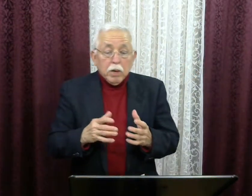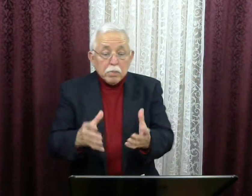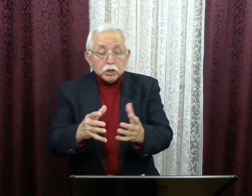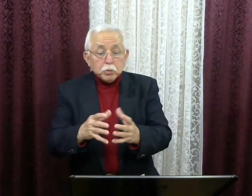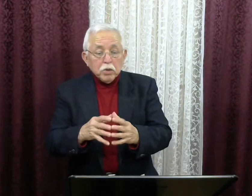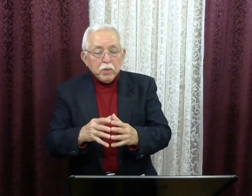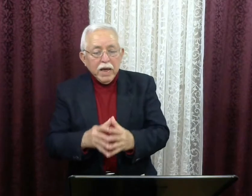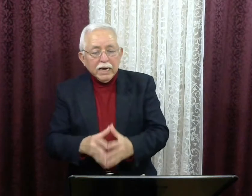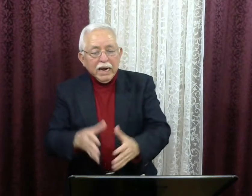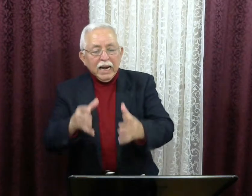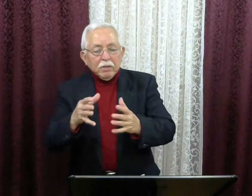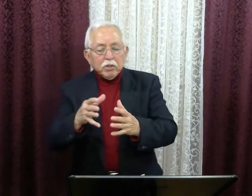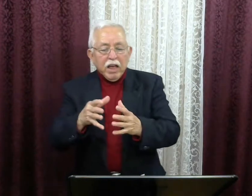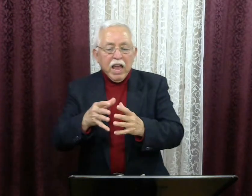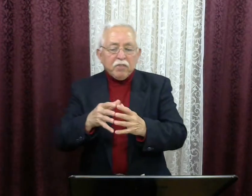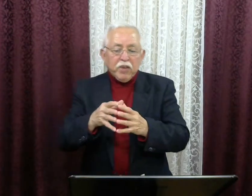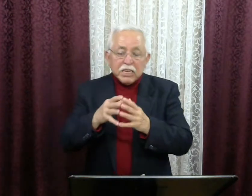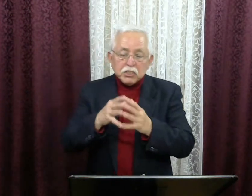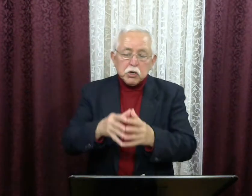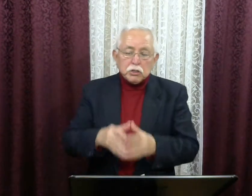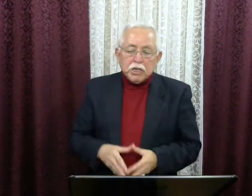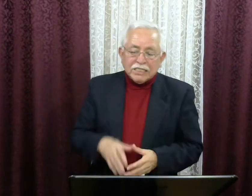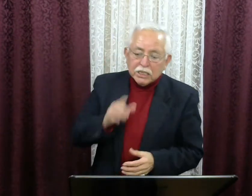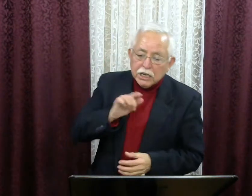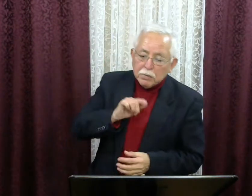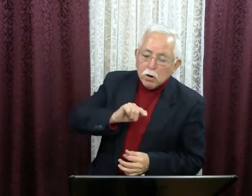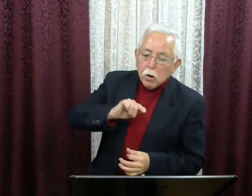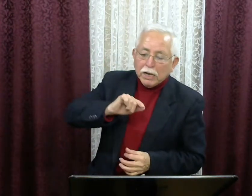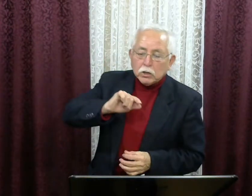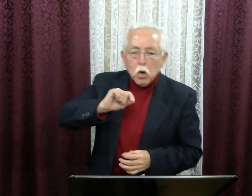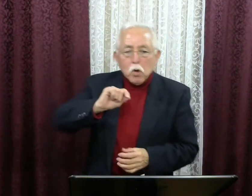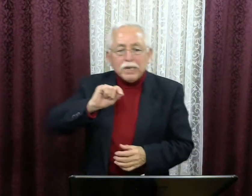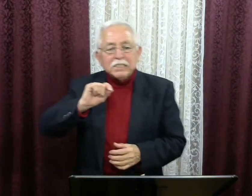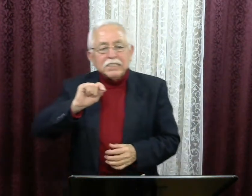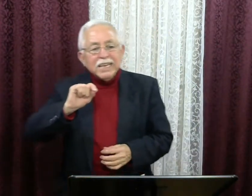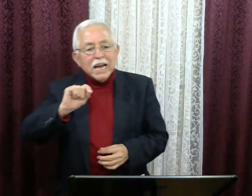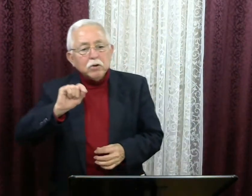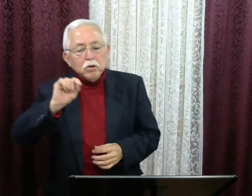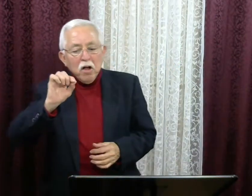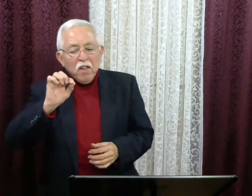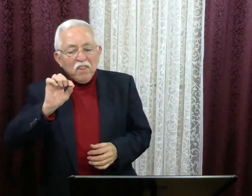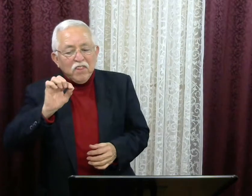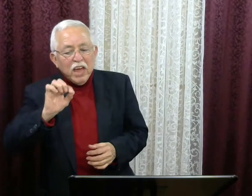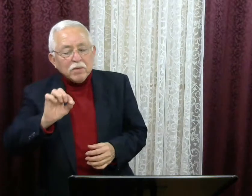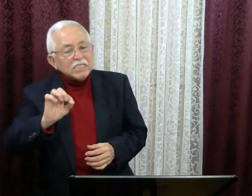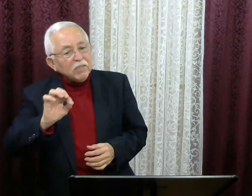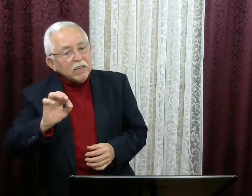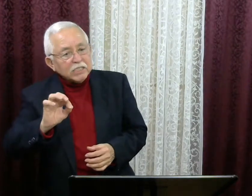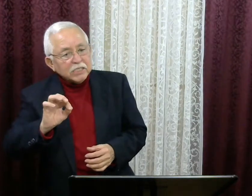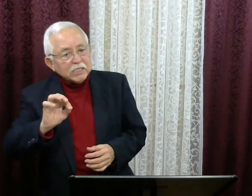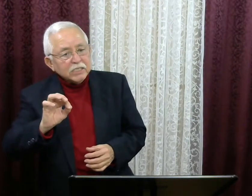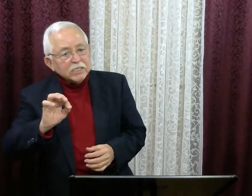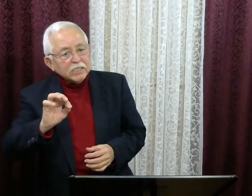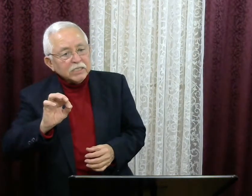Vemos muy bien en el libro de Efesios, describe lo que todo cristiano debe saber.